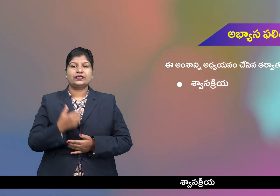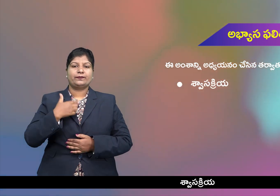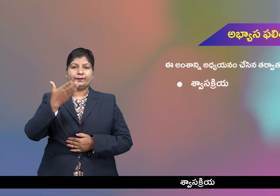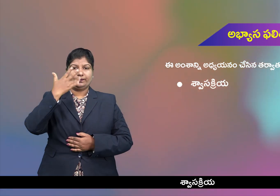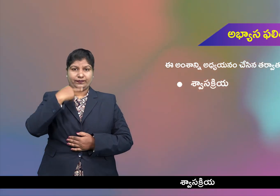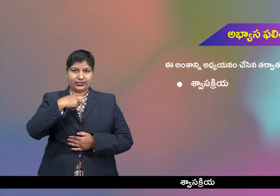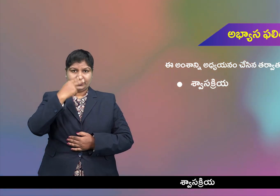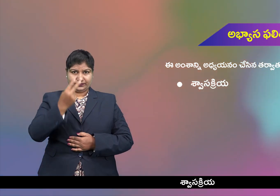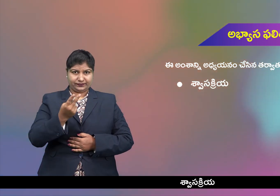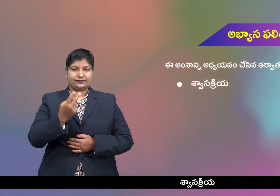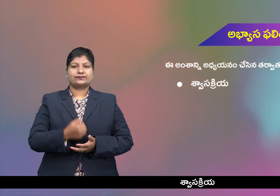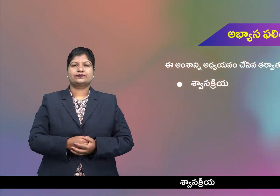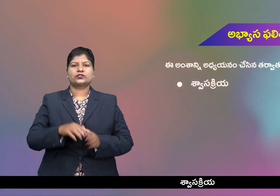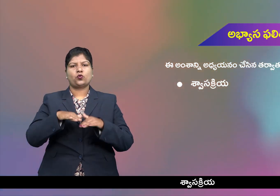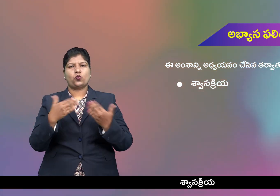శ్వాసక్రియ